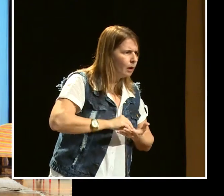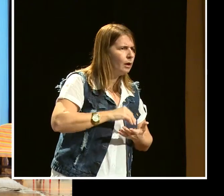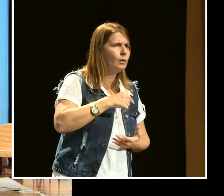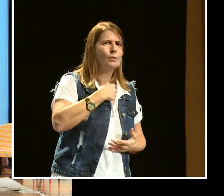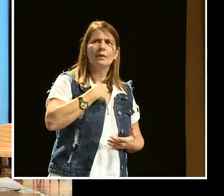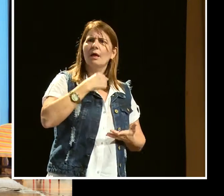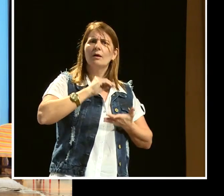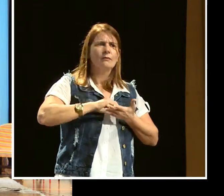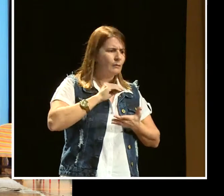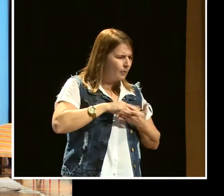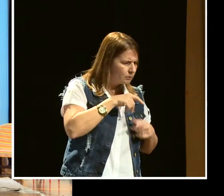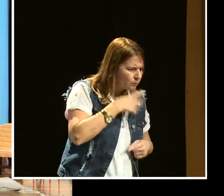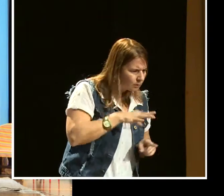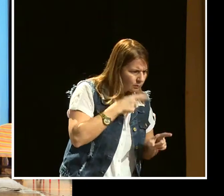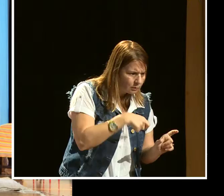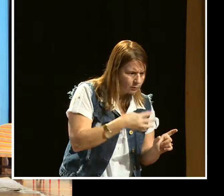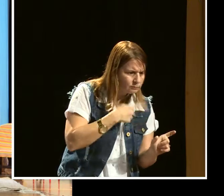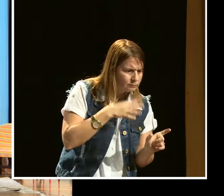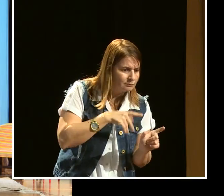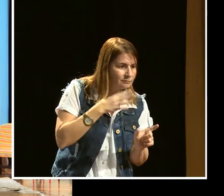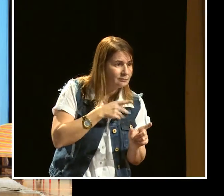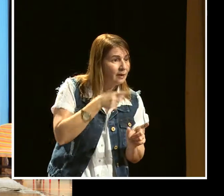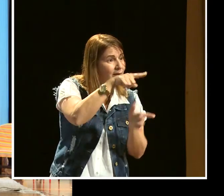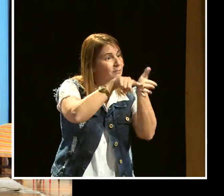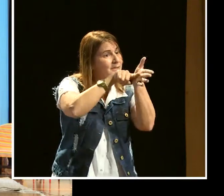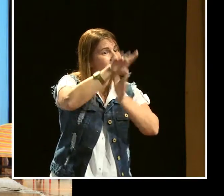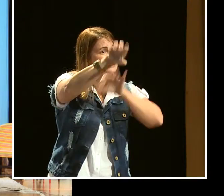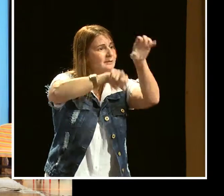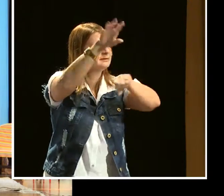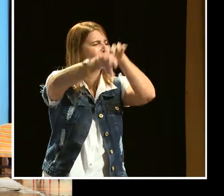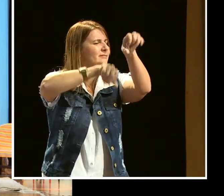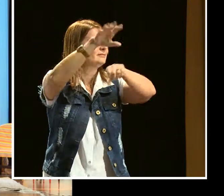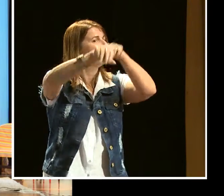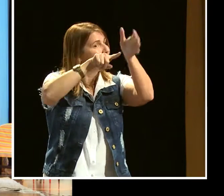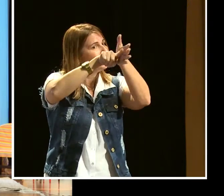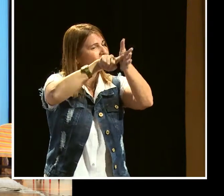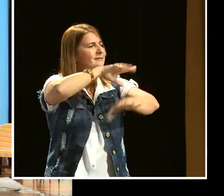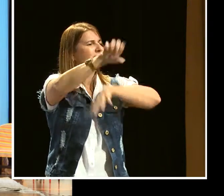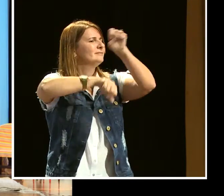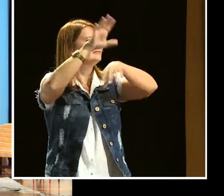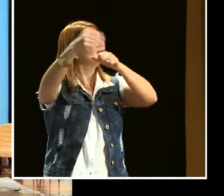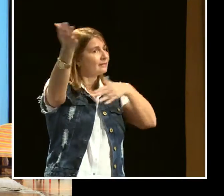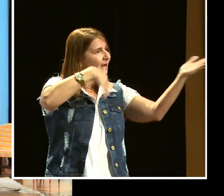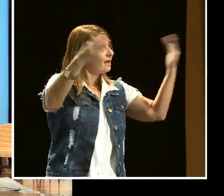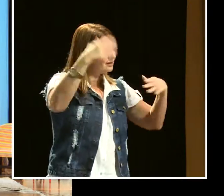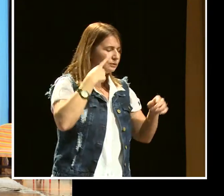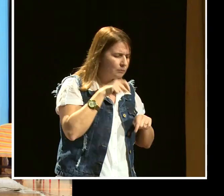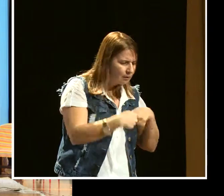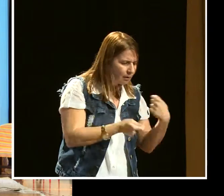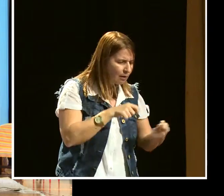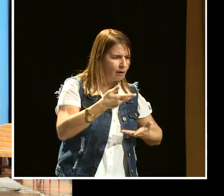dali, os alunos começaram a perceber que eles não reconheciam e não sabiam alguns vocabulários na língua de sinais quando